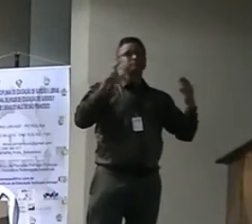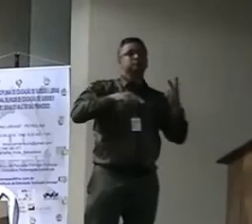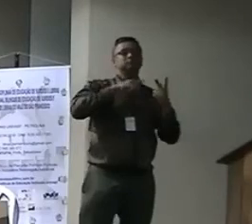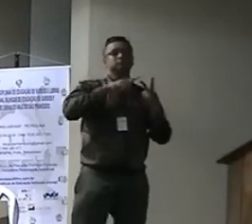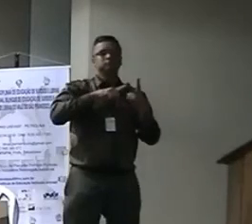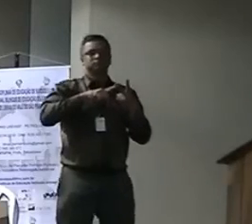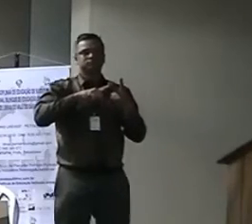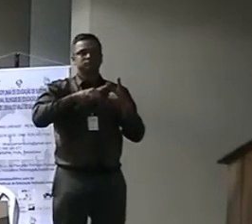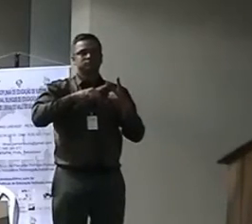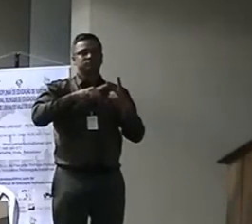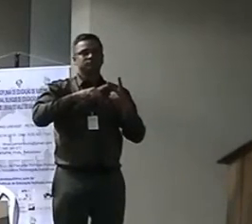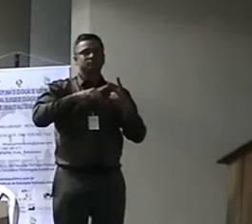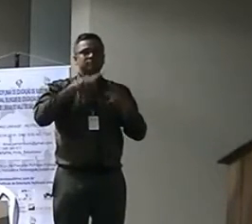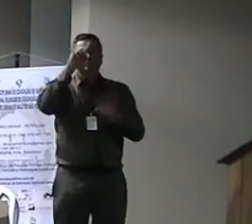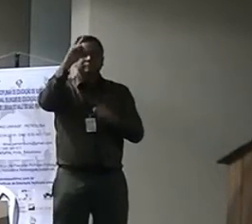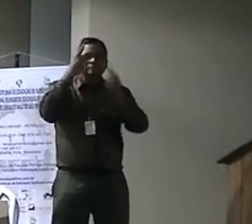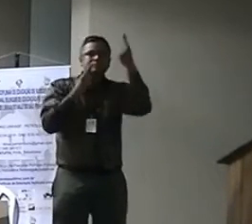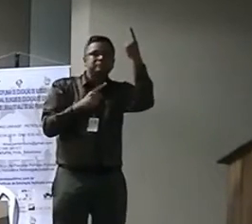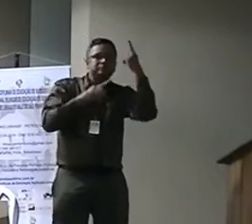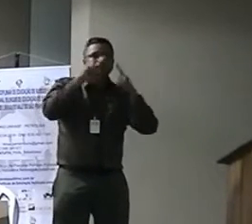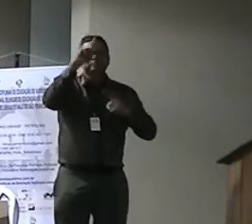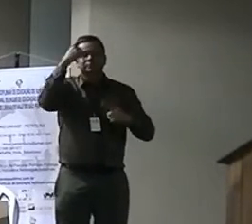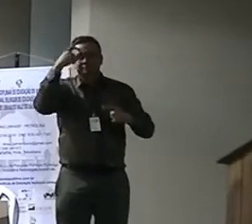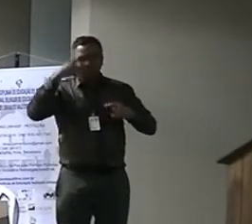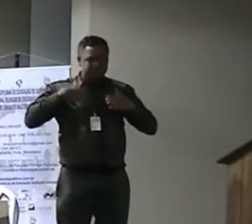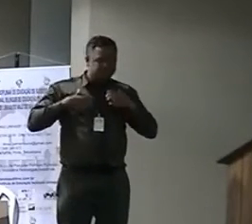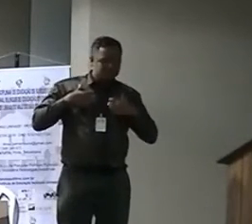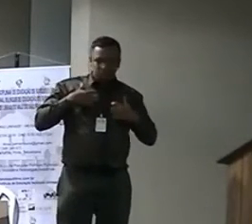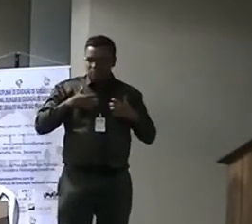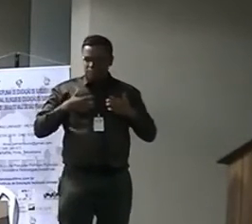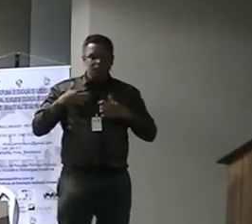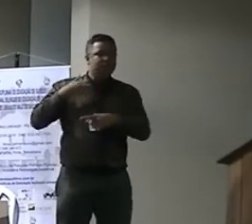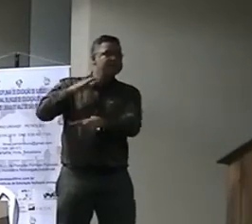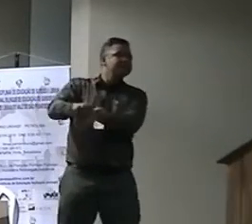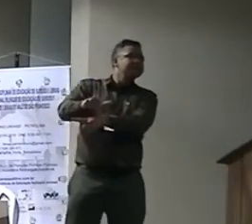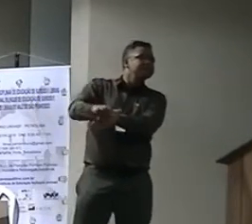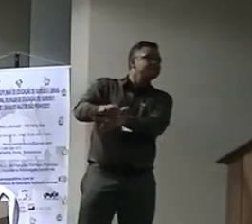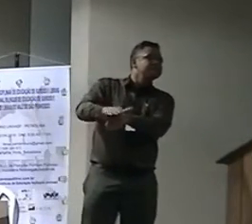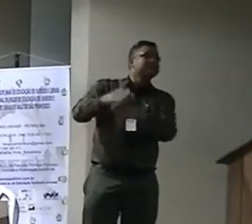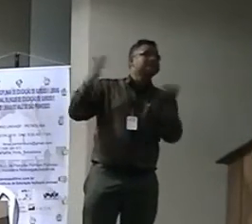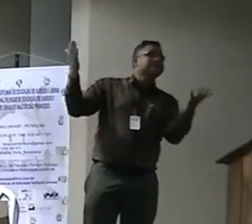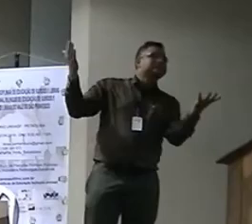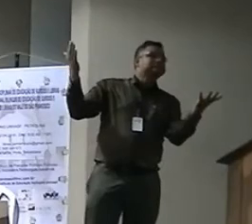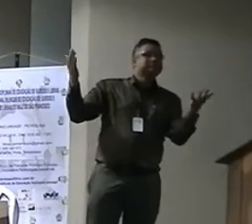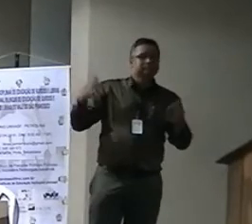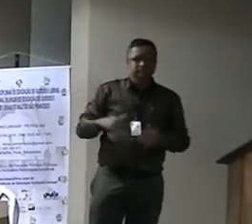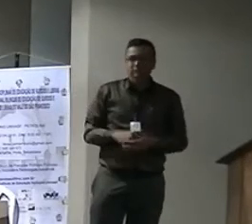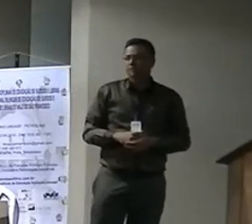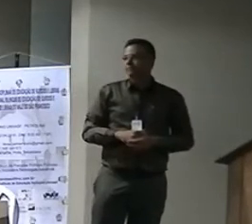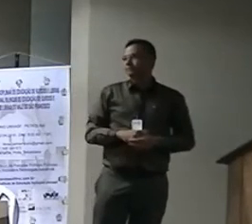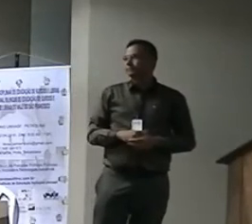inquietação nessa descoberta, o que é que eu posso fazer? E eles vão traçando esse caminho.